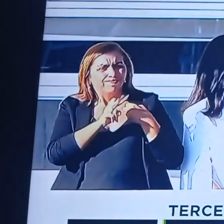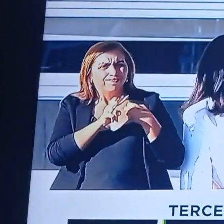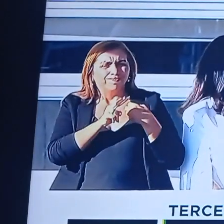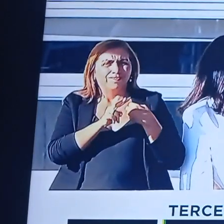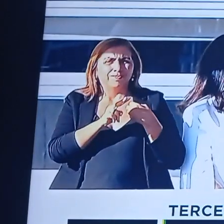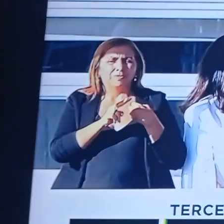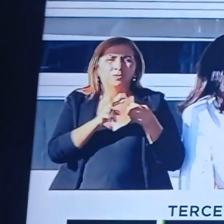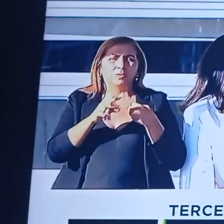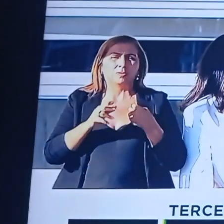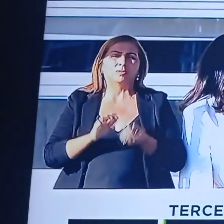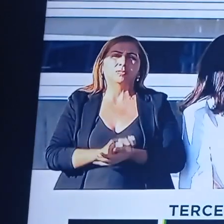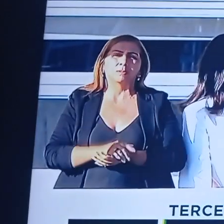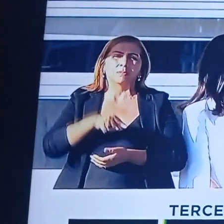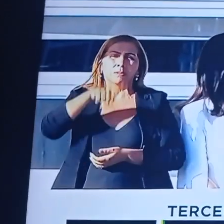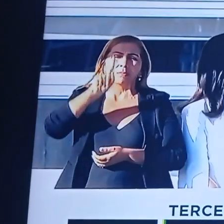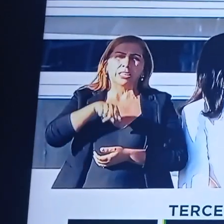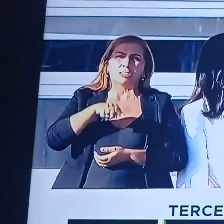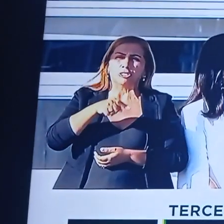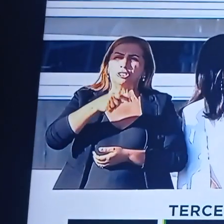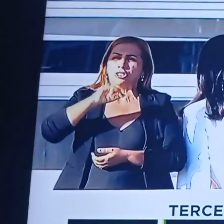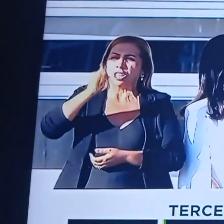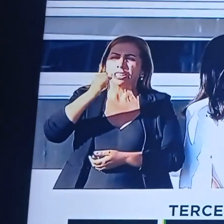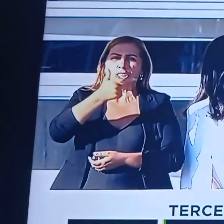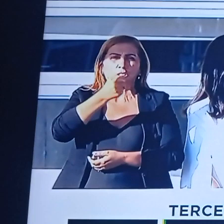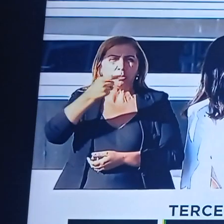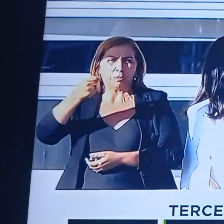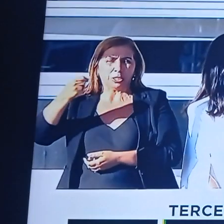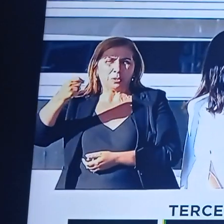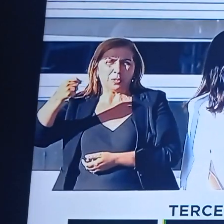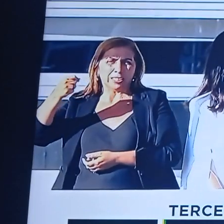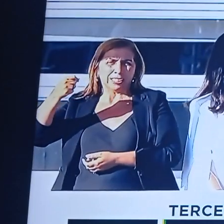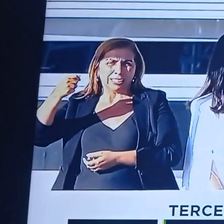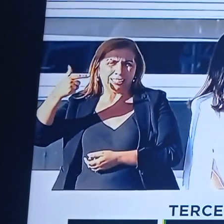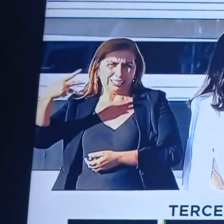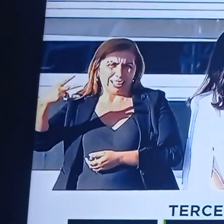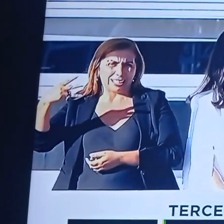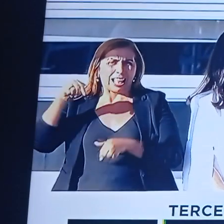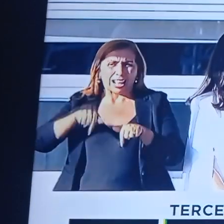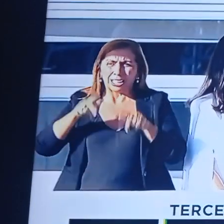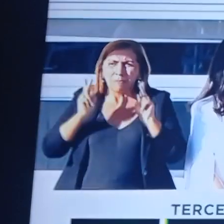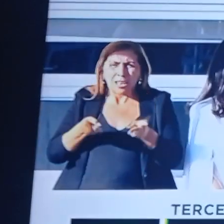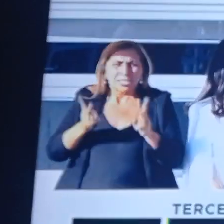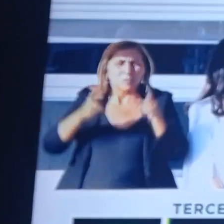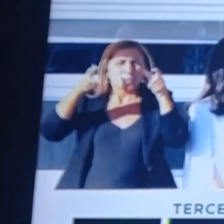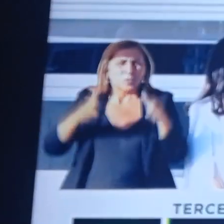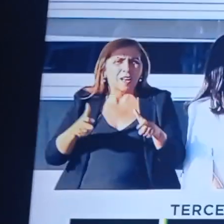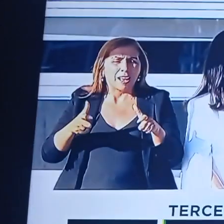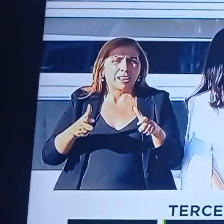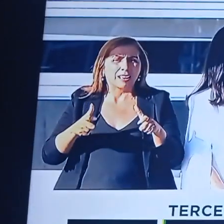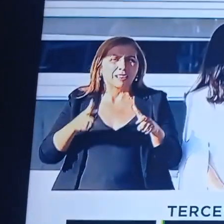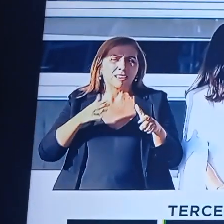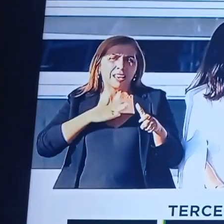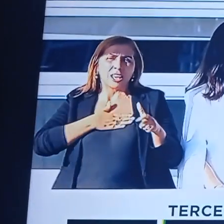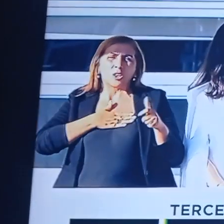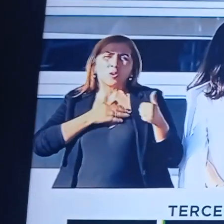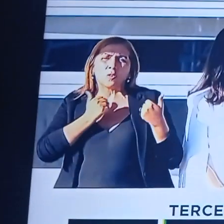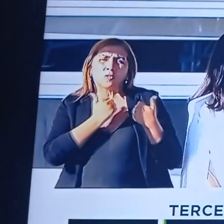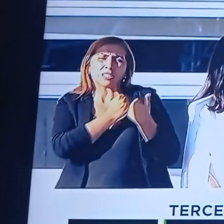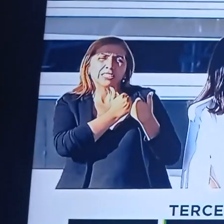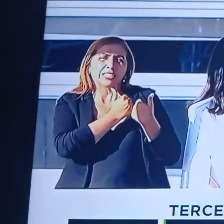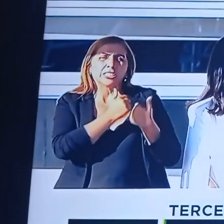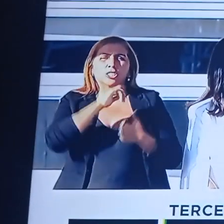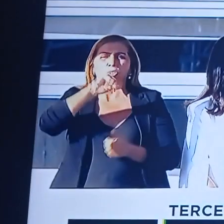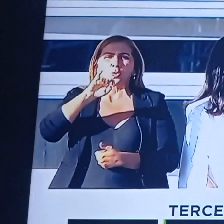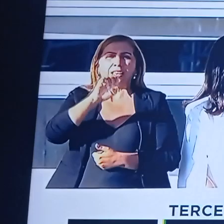Naquele 1º de janeiro de 2003, aqui nesta mesma praça, eu e o meu querido vice José